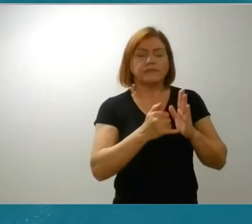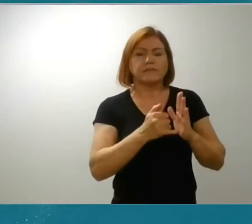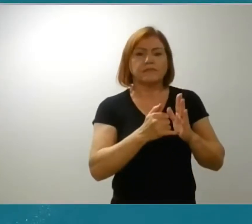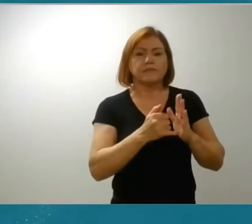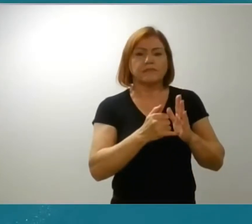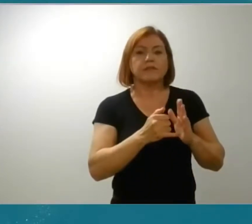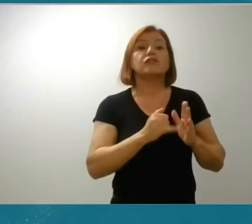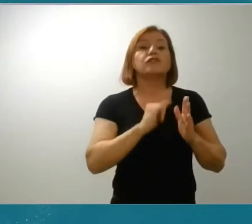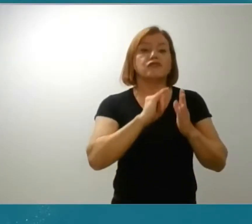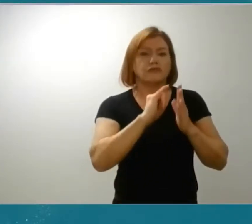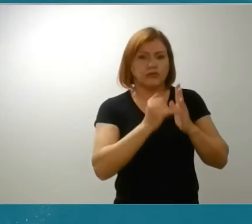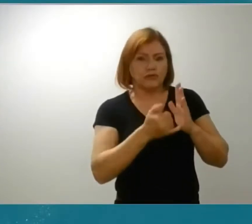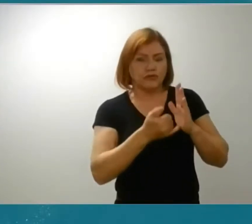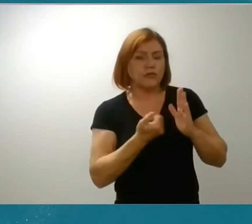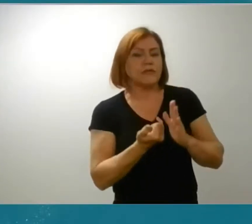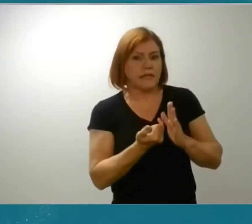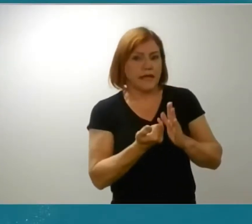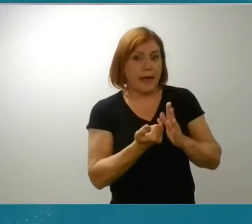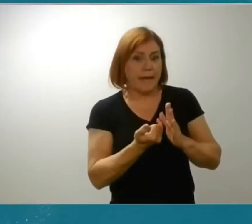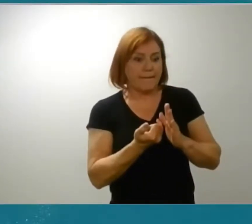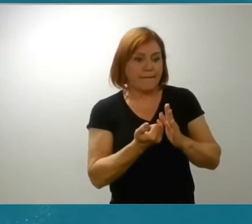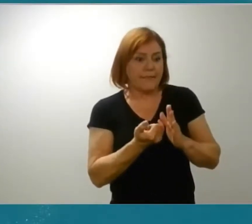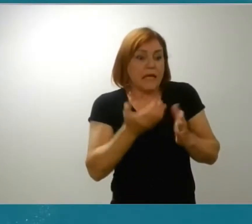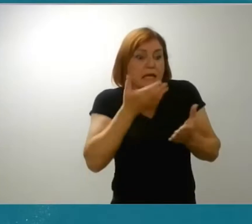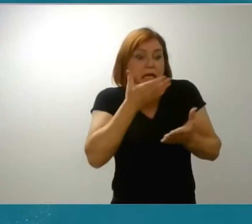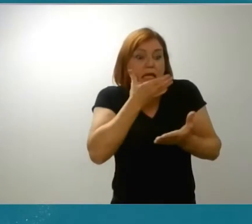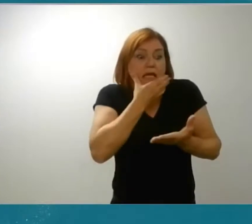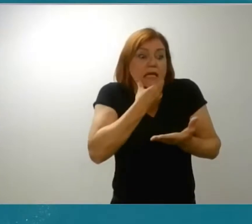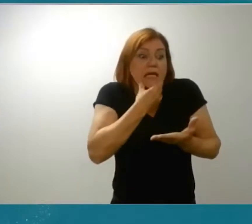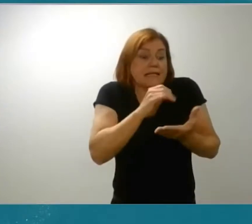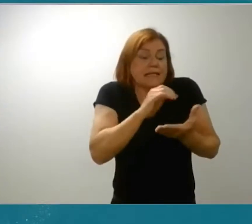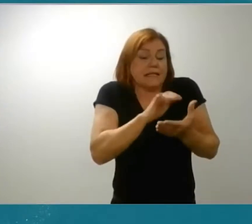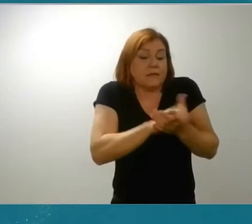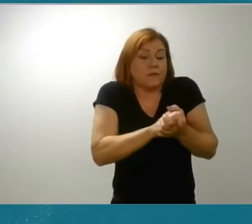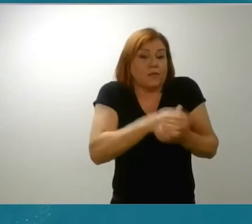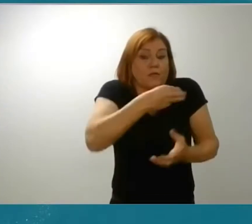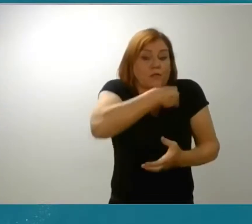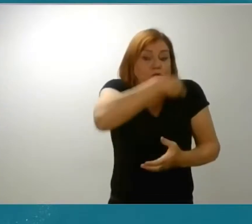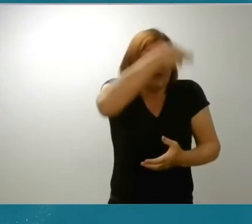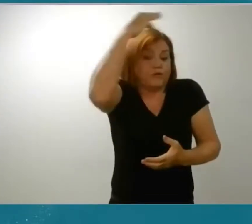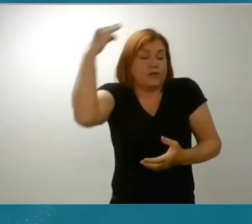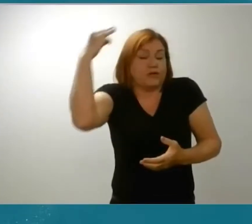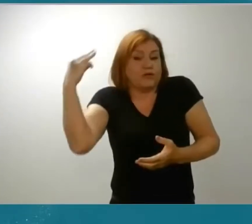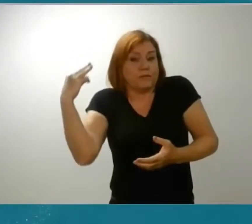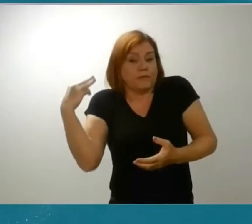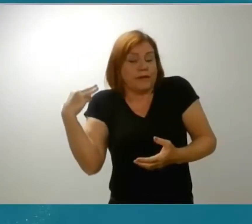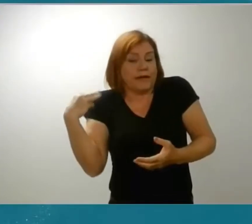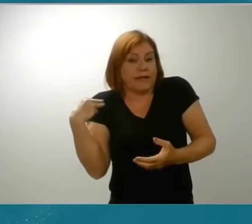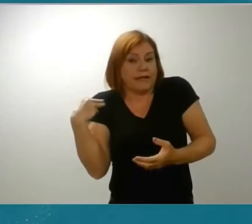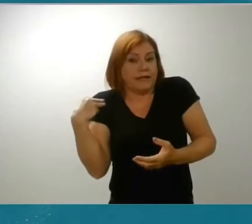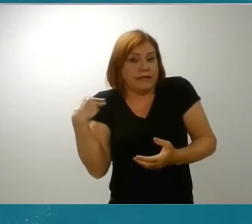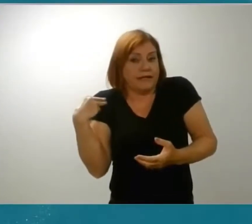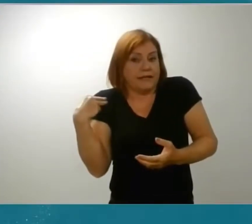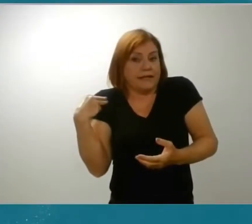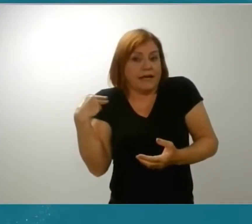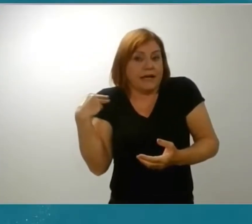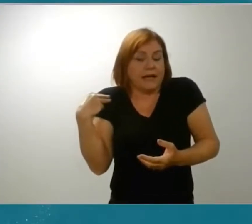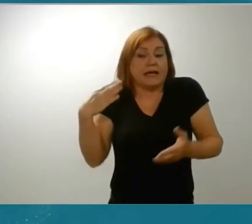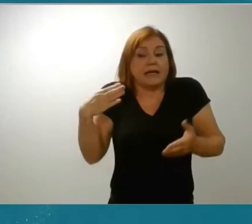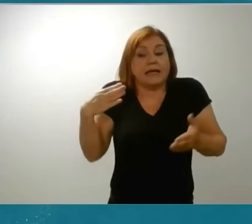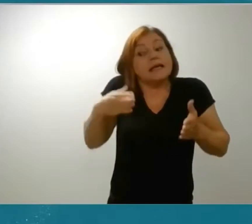José, marido de Maria, da qual nasceu. Não falou de José. Da